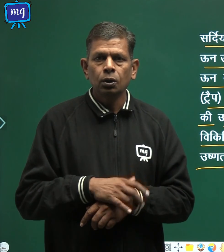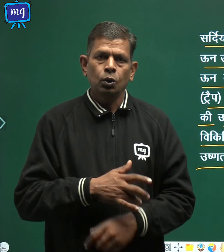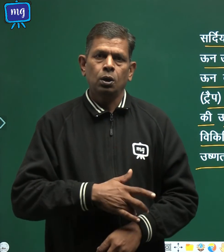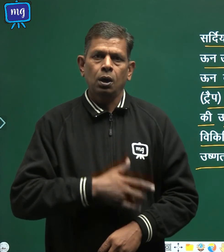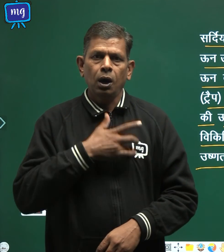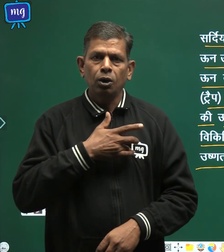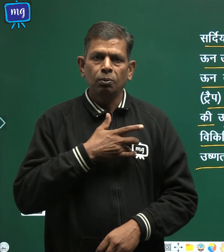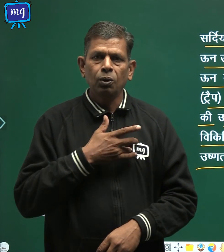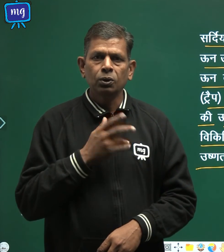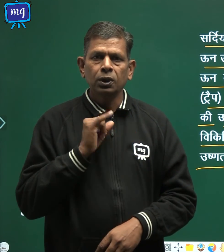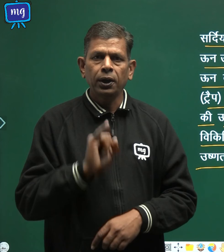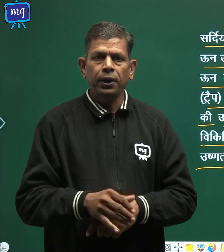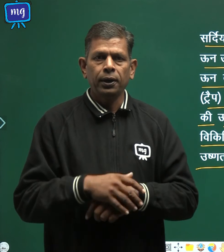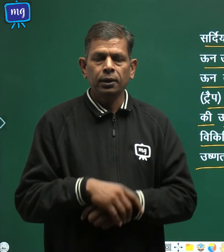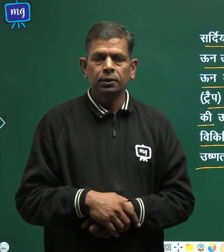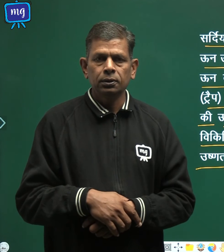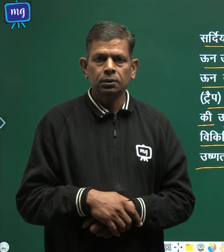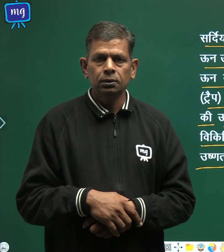अनुभव होता है।